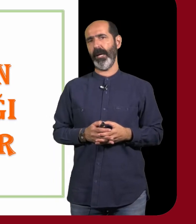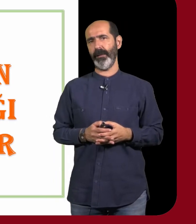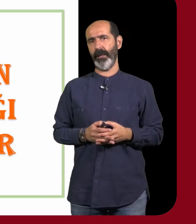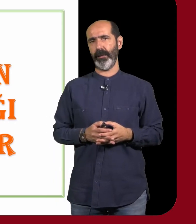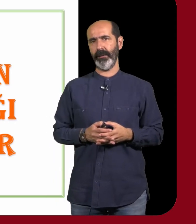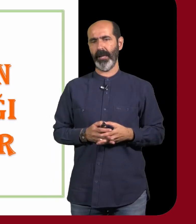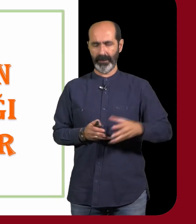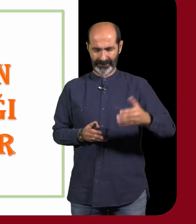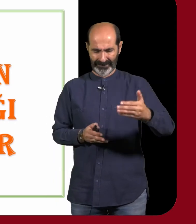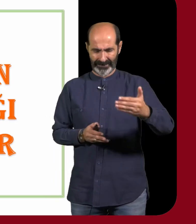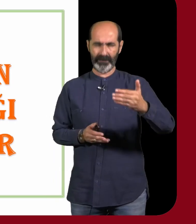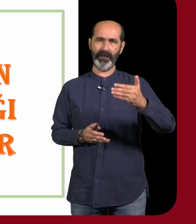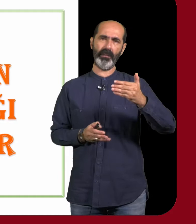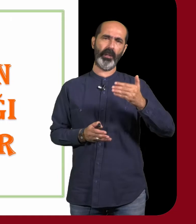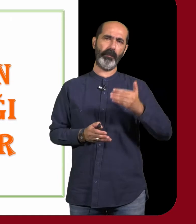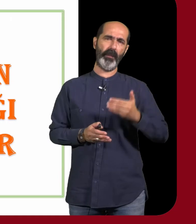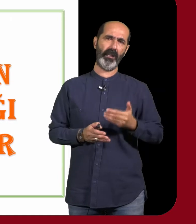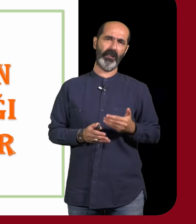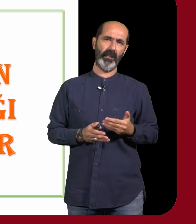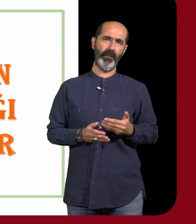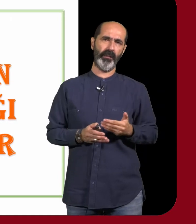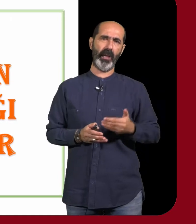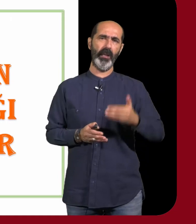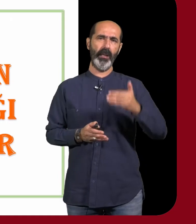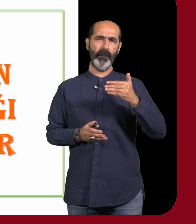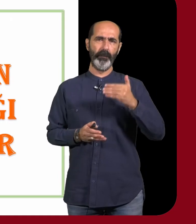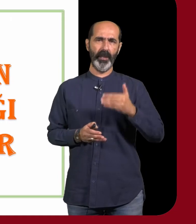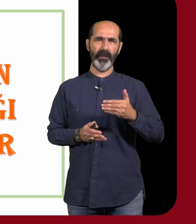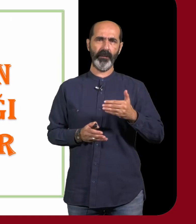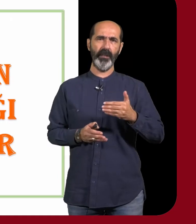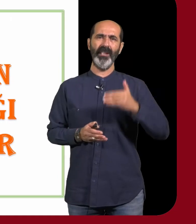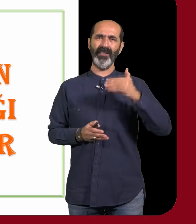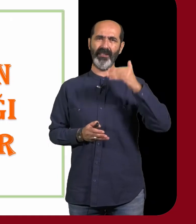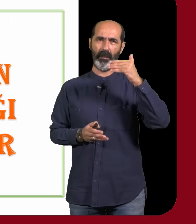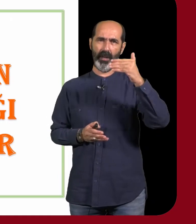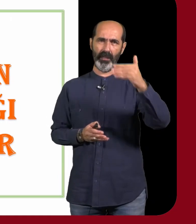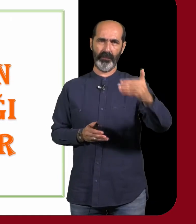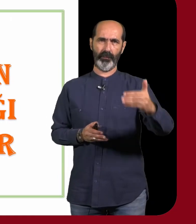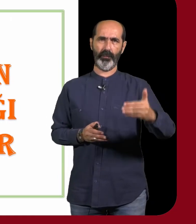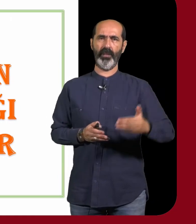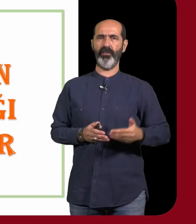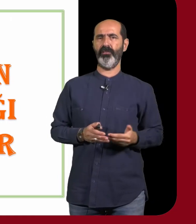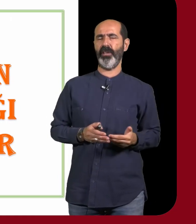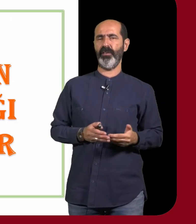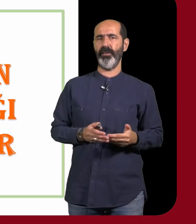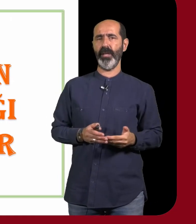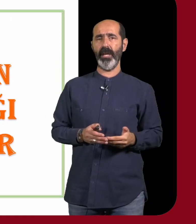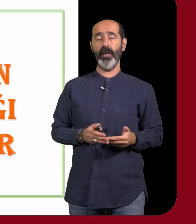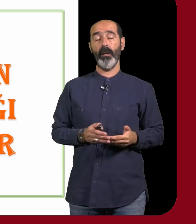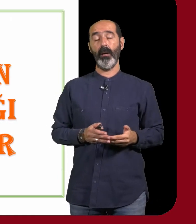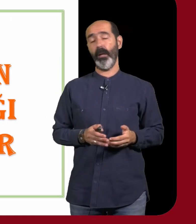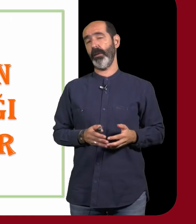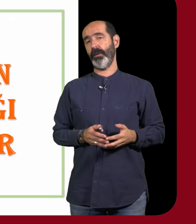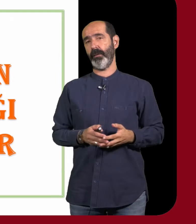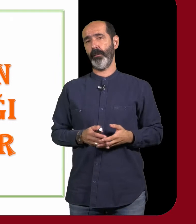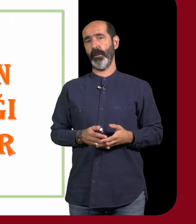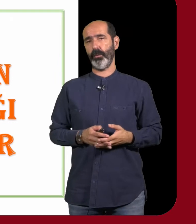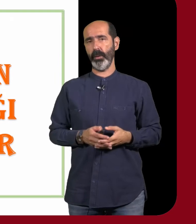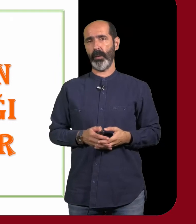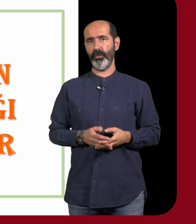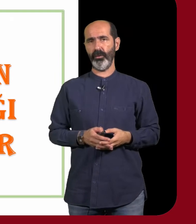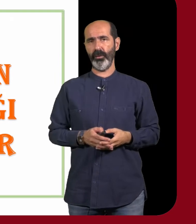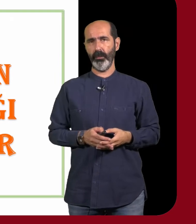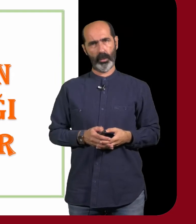takvimler neler yani sırasına göre baktığımızda Biz zaman süreci içerisinde hangi